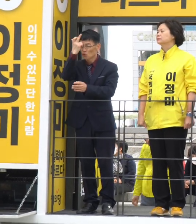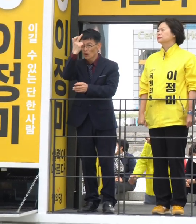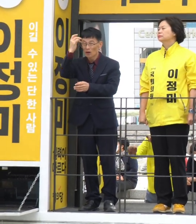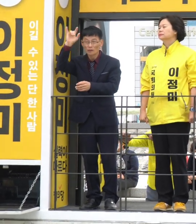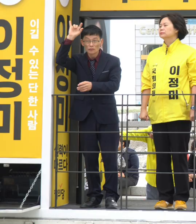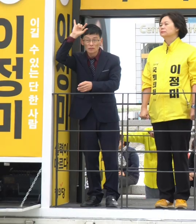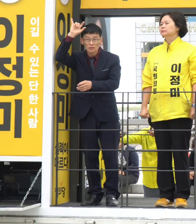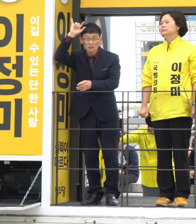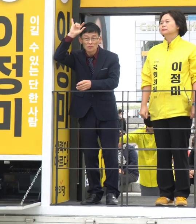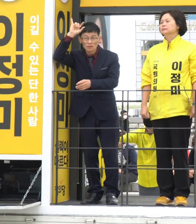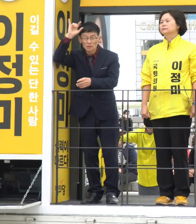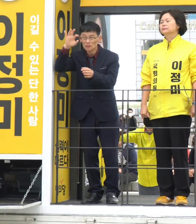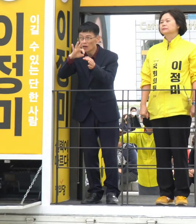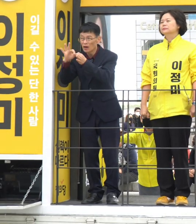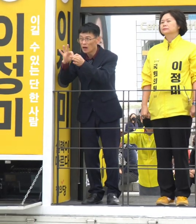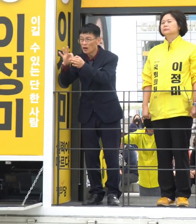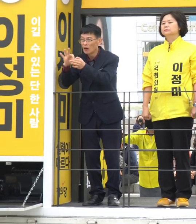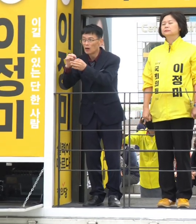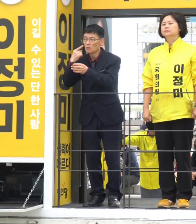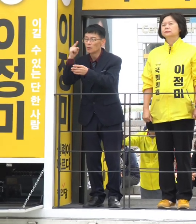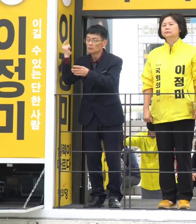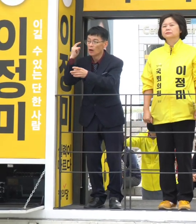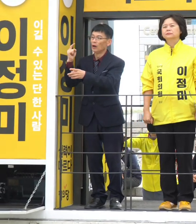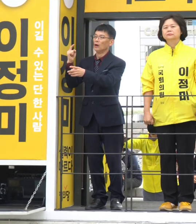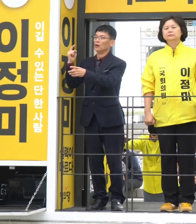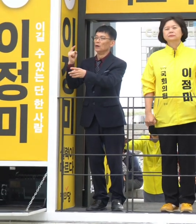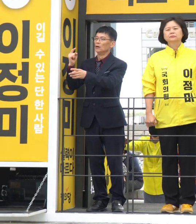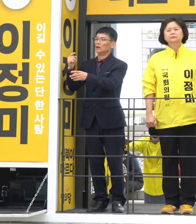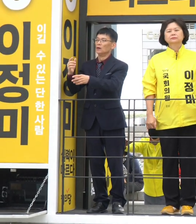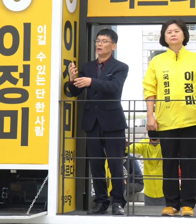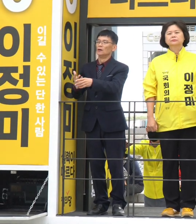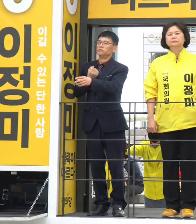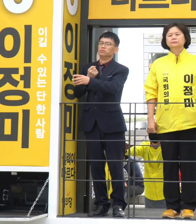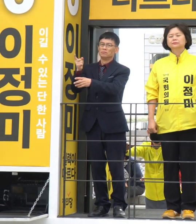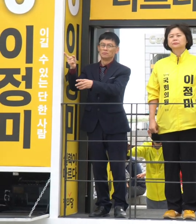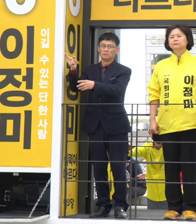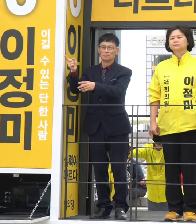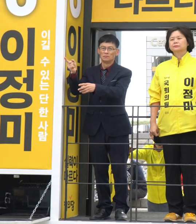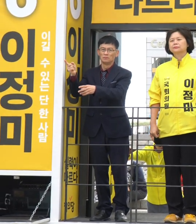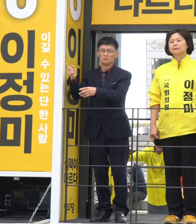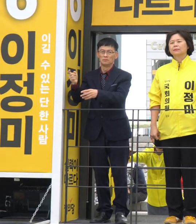최순실 인사라는 것을 듣고 정말 놀랐습니다.